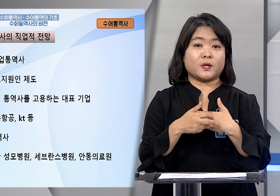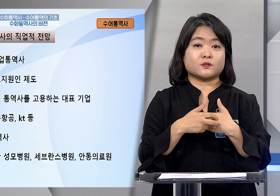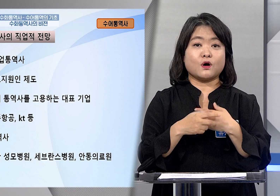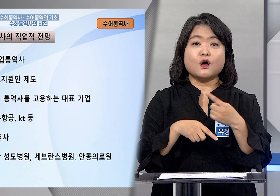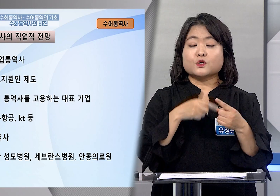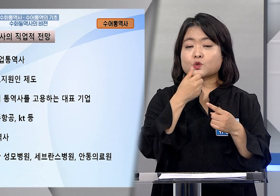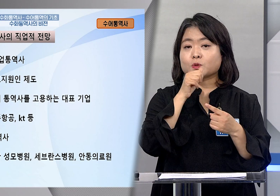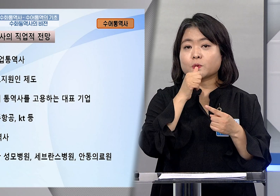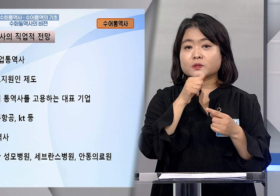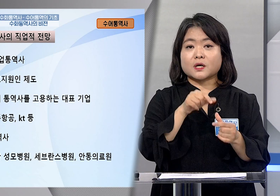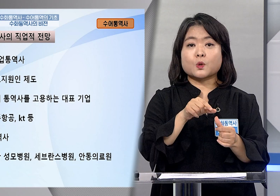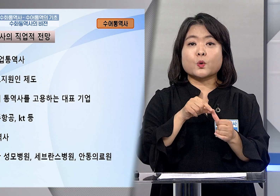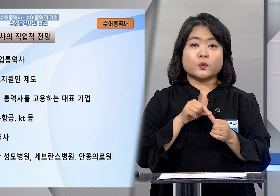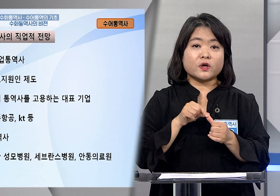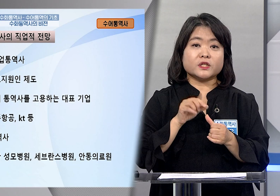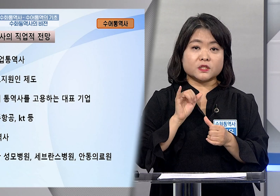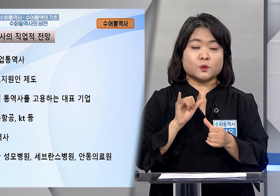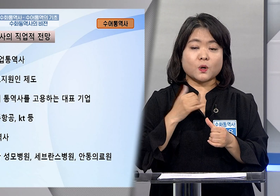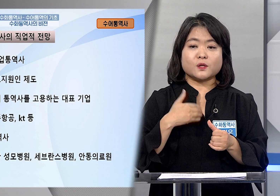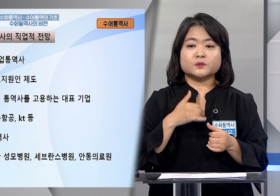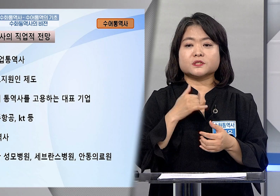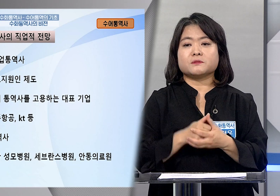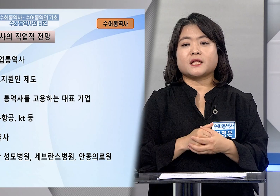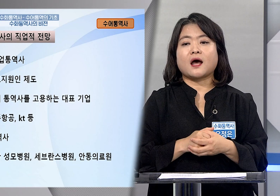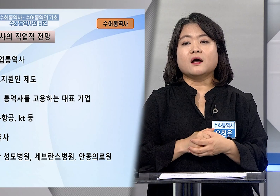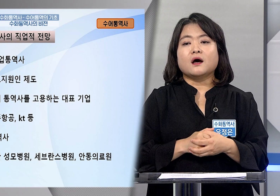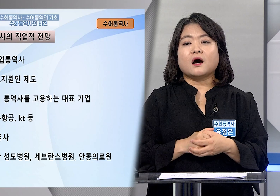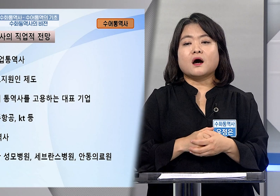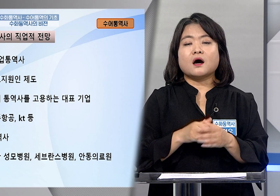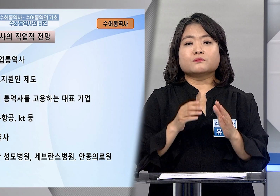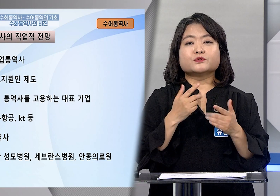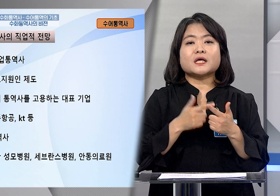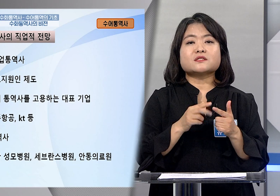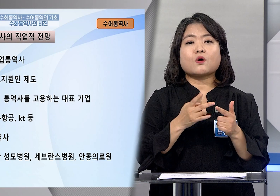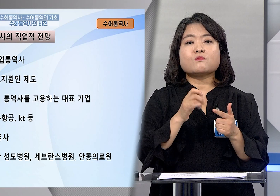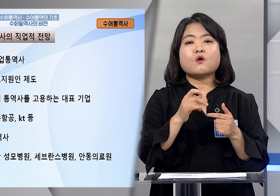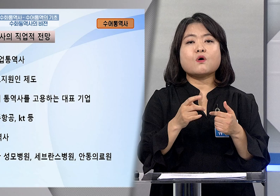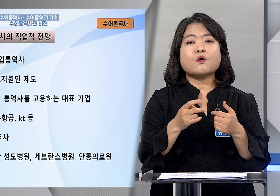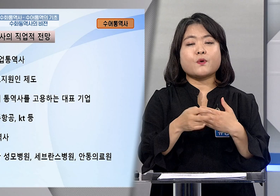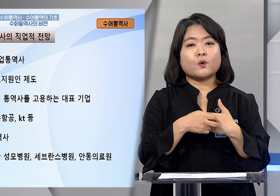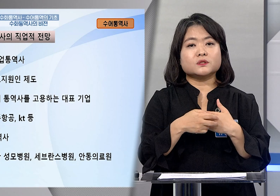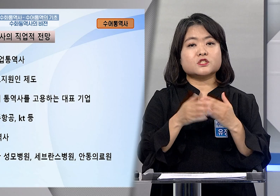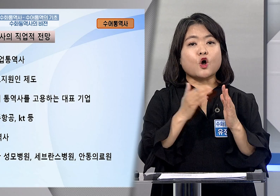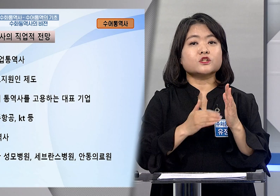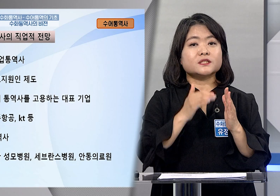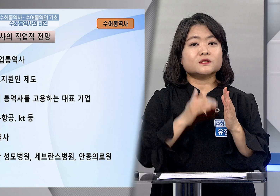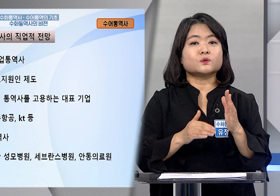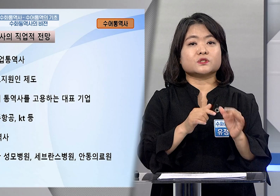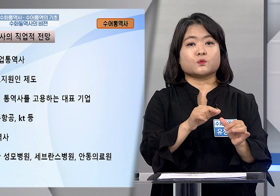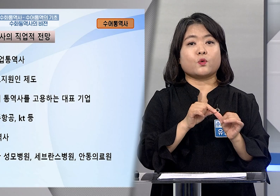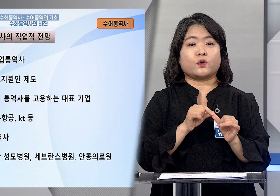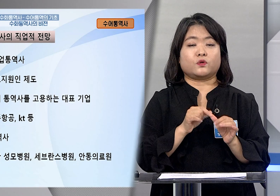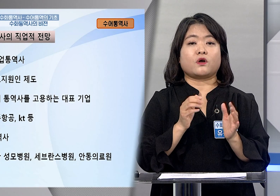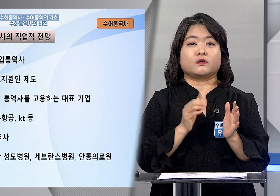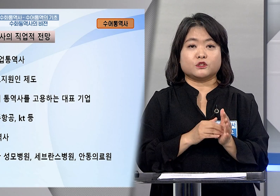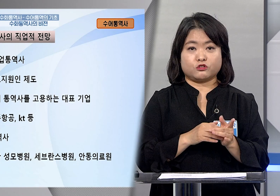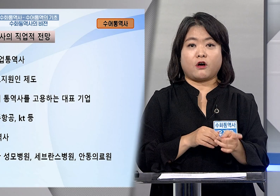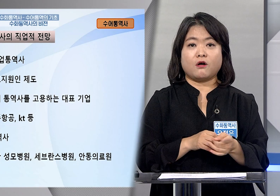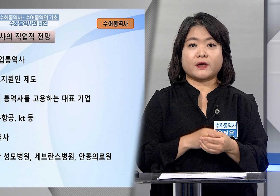병원에서 수화통역사가 고용되어 있는 걸로 알고 있습니다. 부산 성모병원은 정직으로 지금 고용이 되어 있고요.